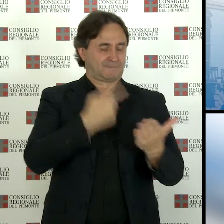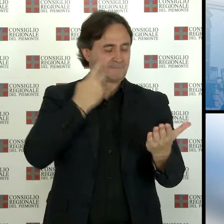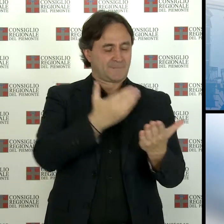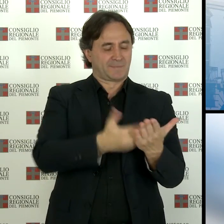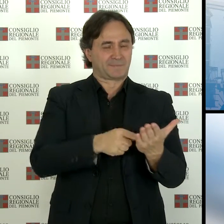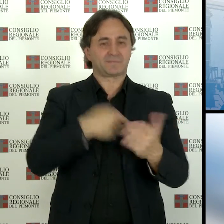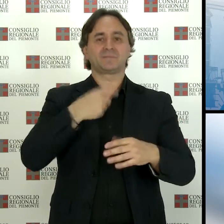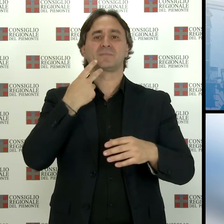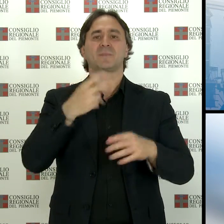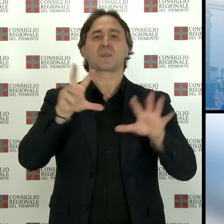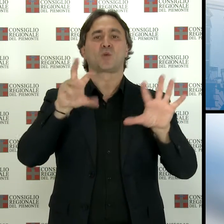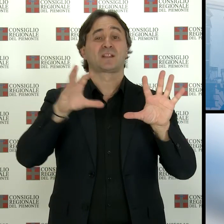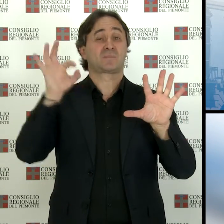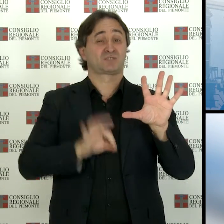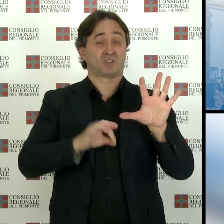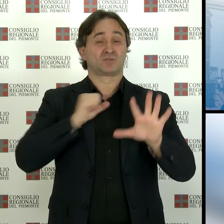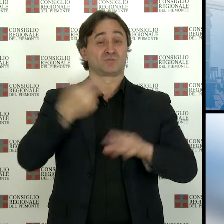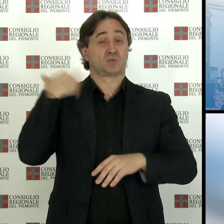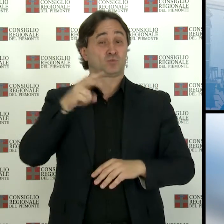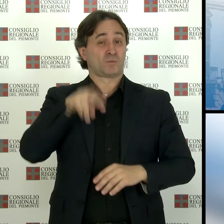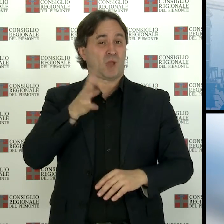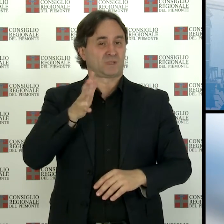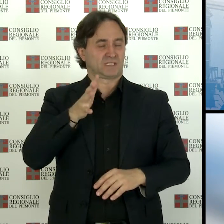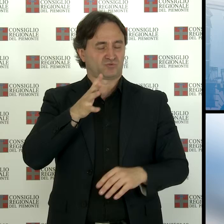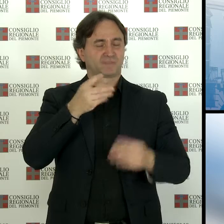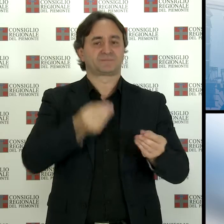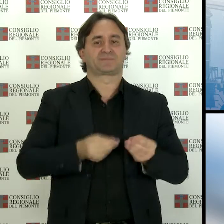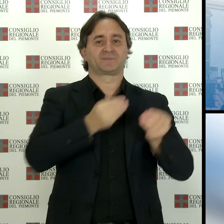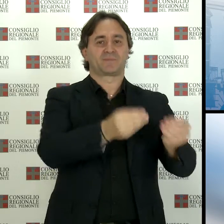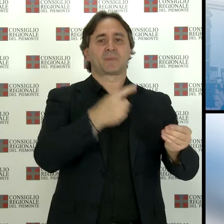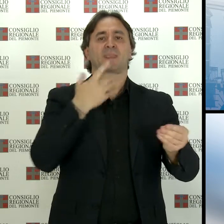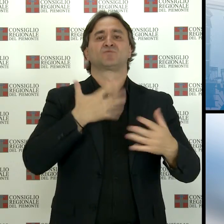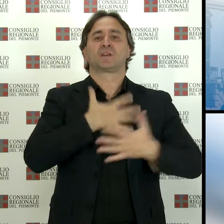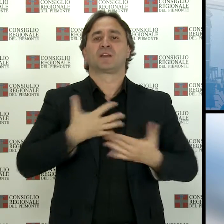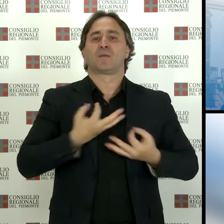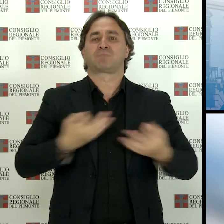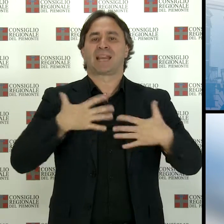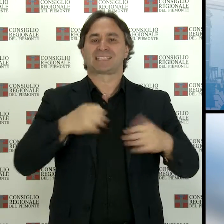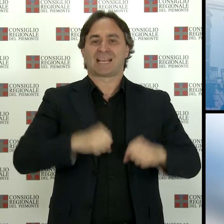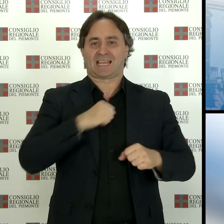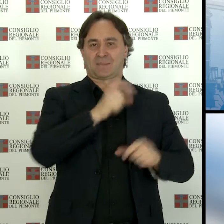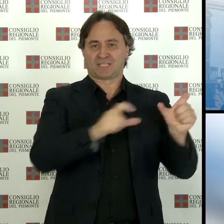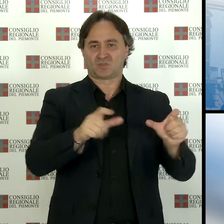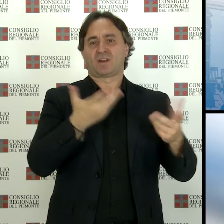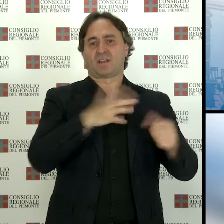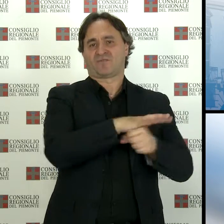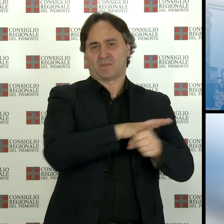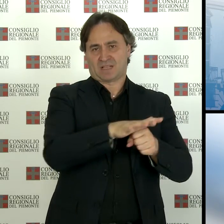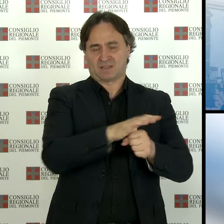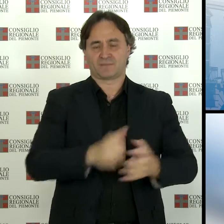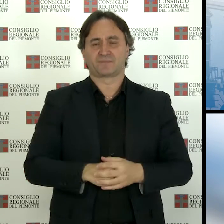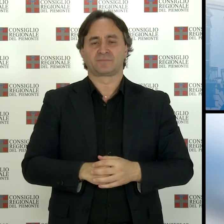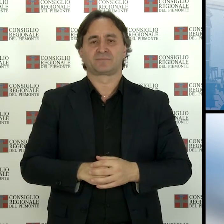L'80% delle risorse impegnate nel 2015 sono state destinate al benessere della persona e della famiglia, il 10%